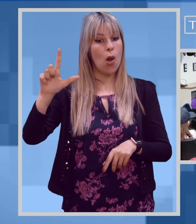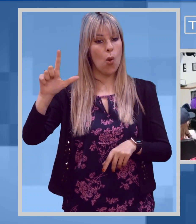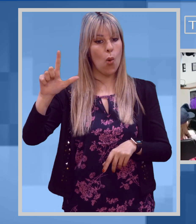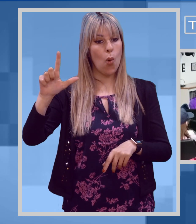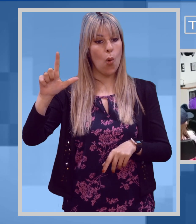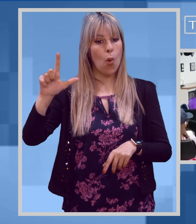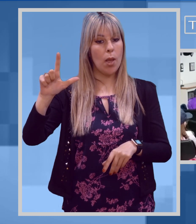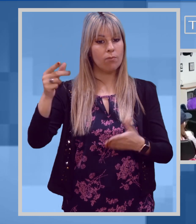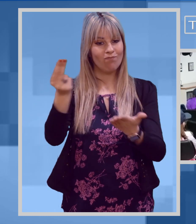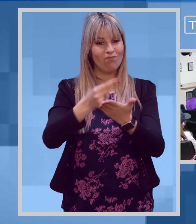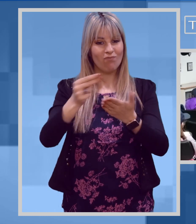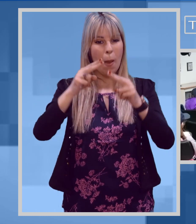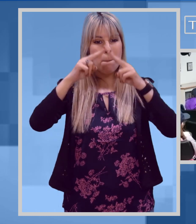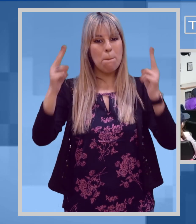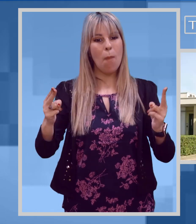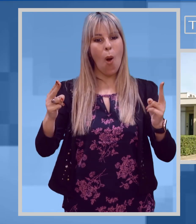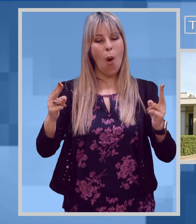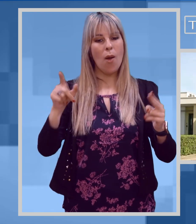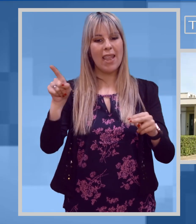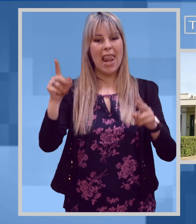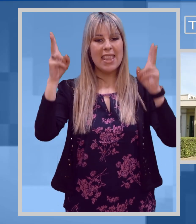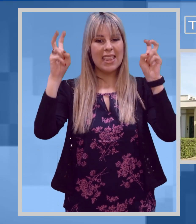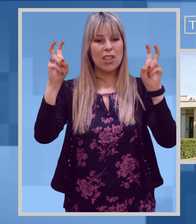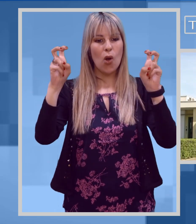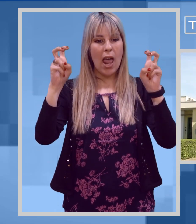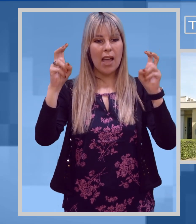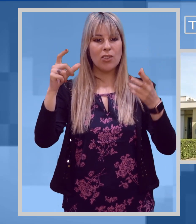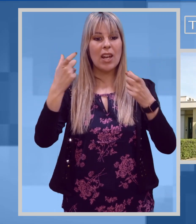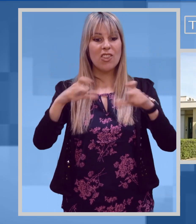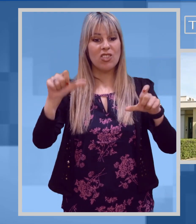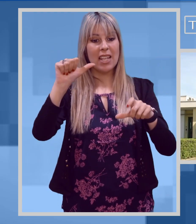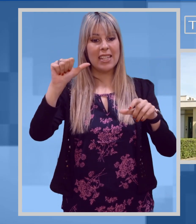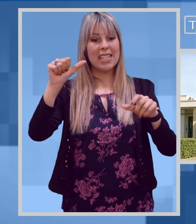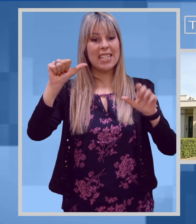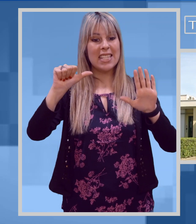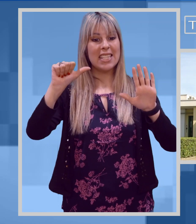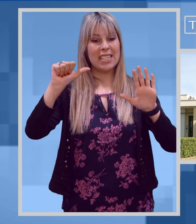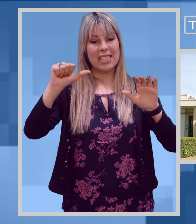raffigurante il ponte a lei intitolato nella città di Sestu e la Sicilia.